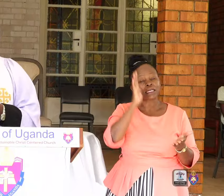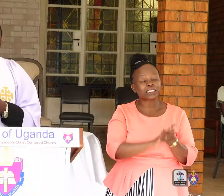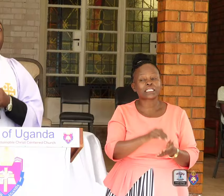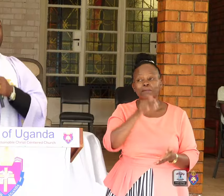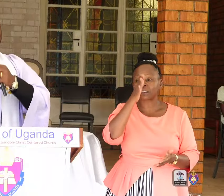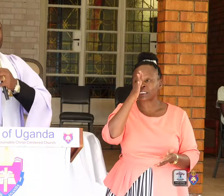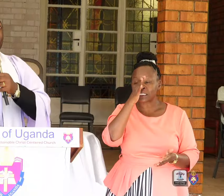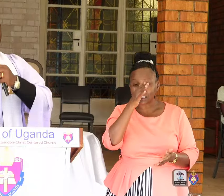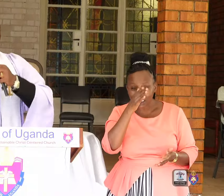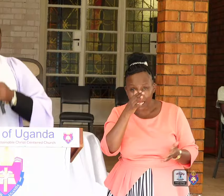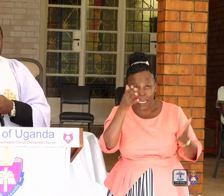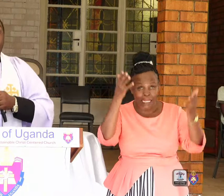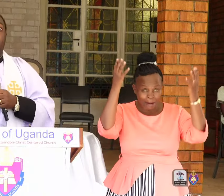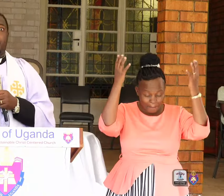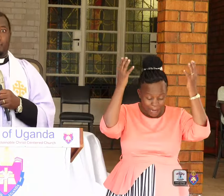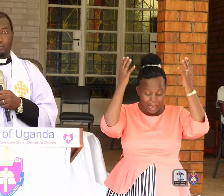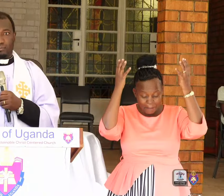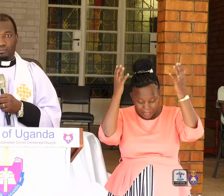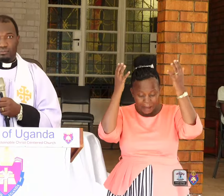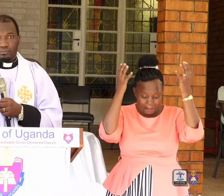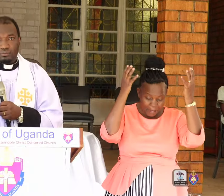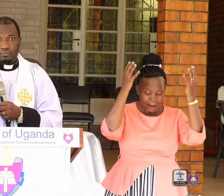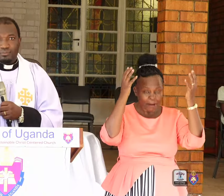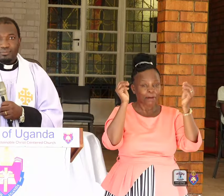ne babwetikkira ddala.